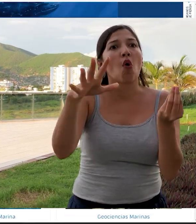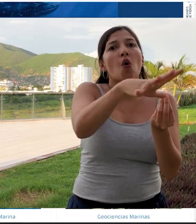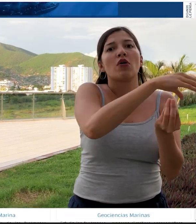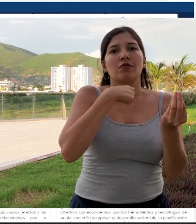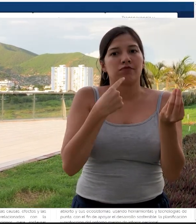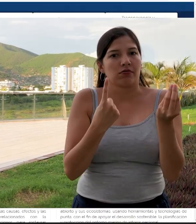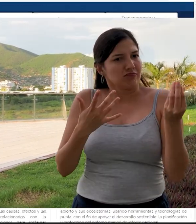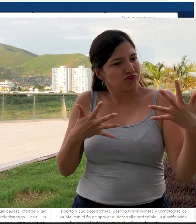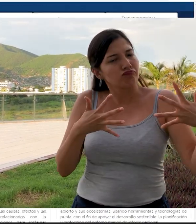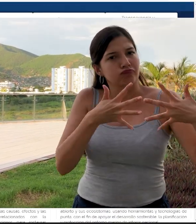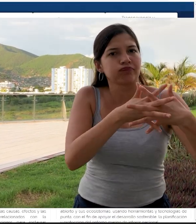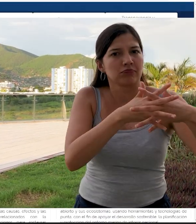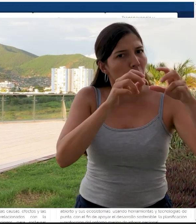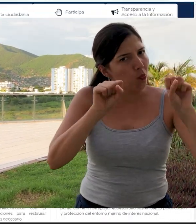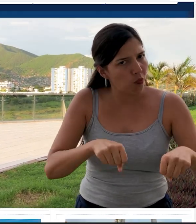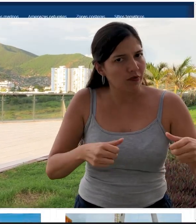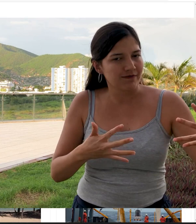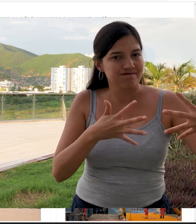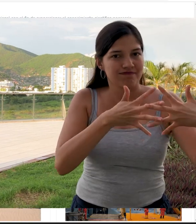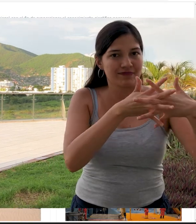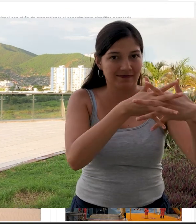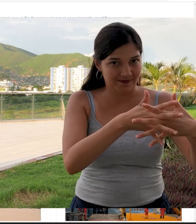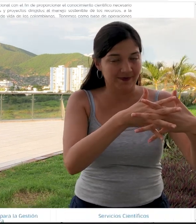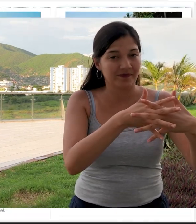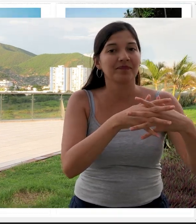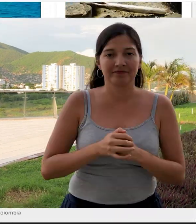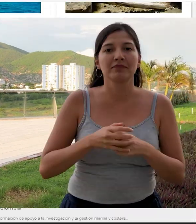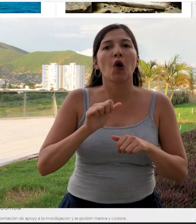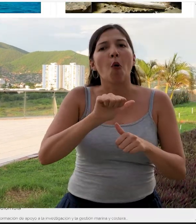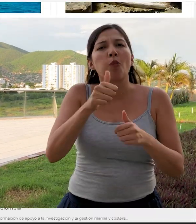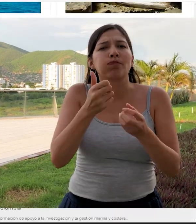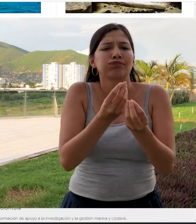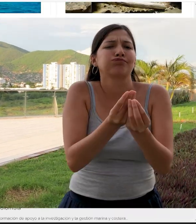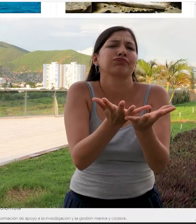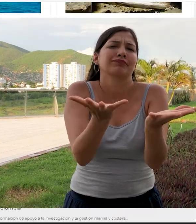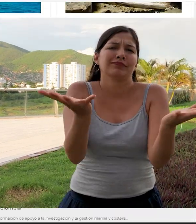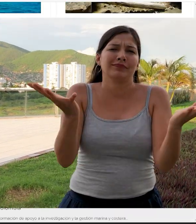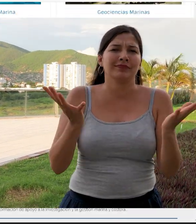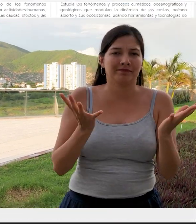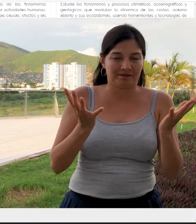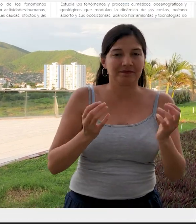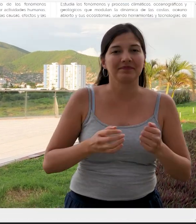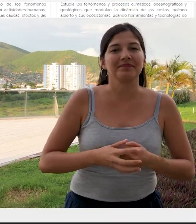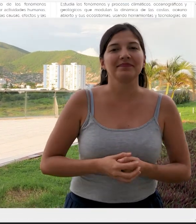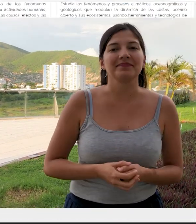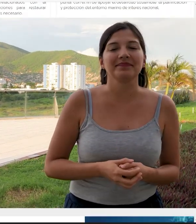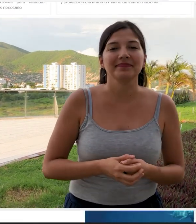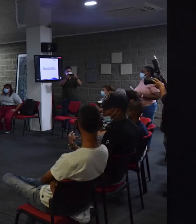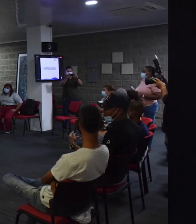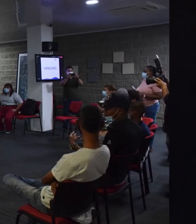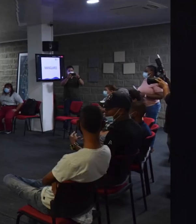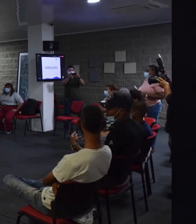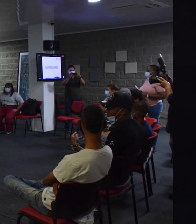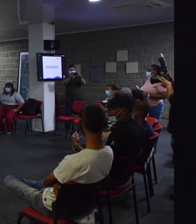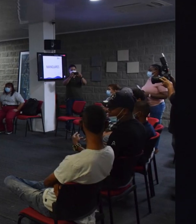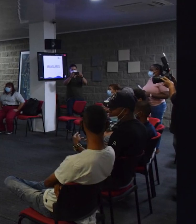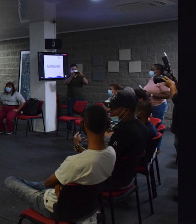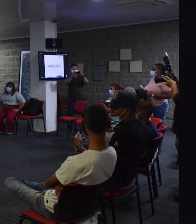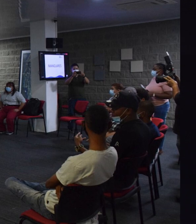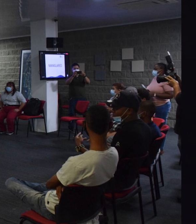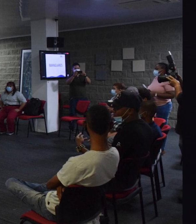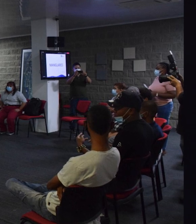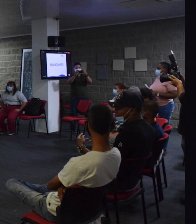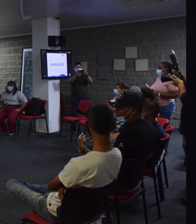tienen acceso la comunidad sorda. También empecé a enseñar la lengua de señas a los compañeros oyentes para lograr una